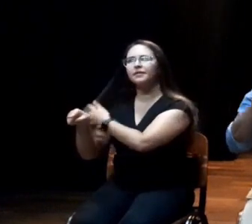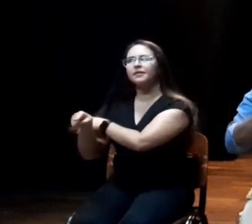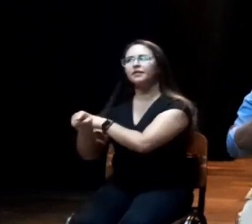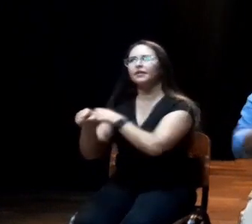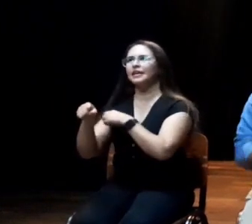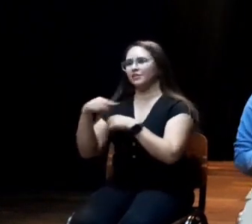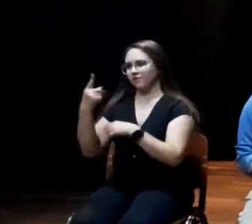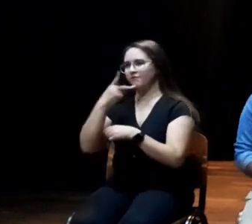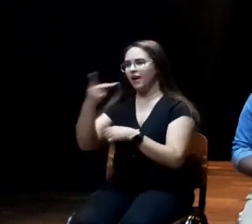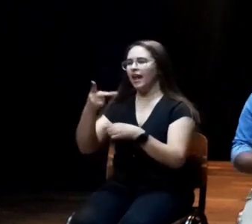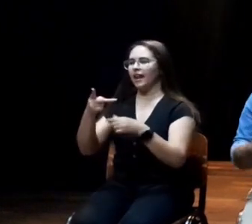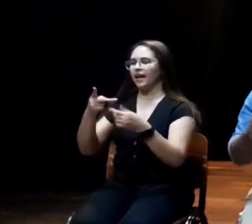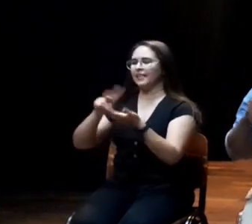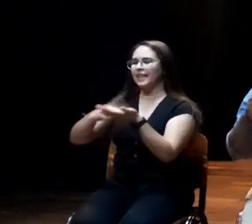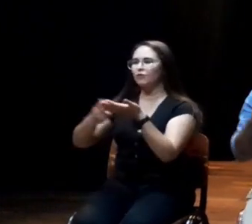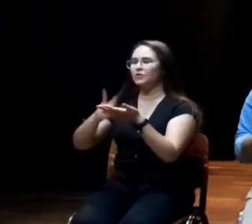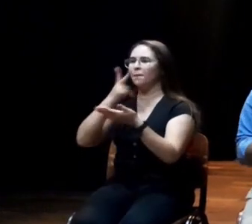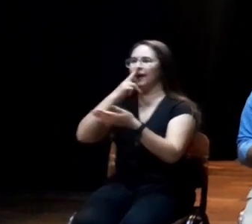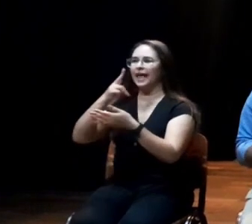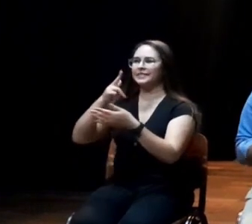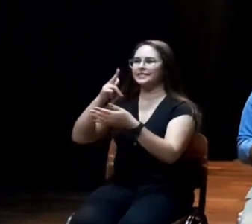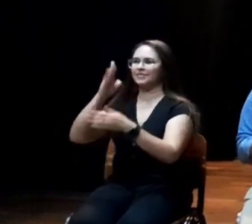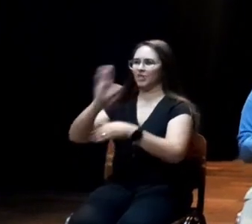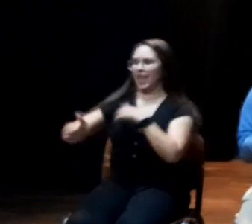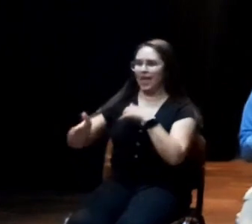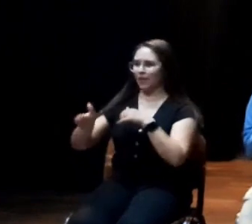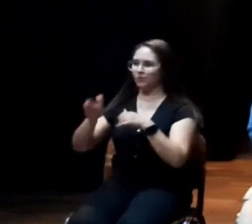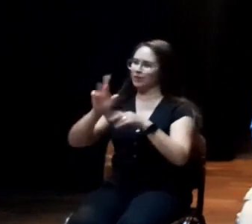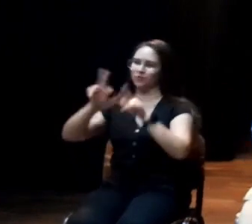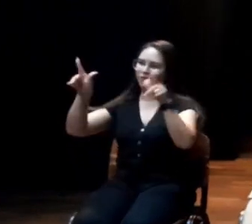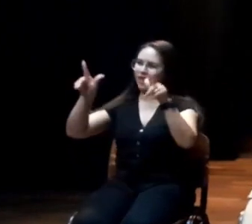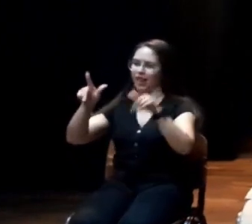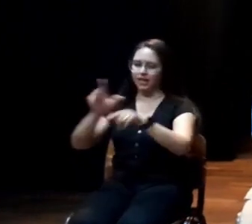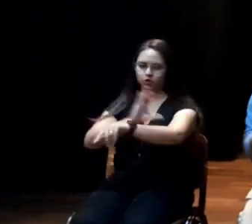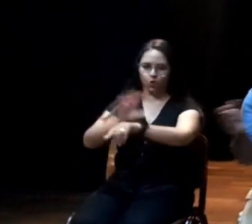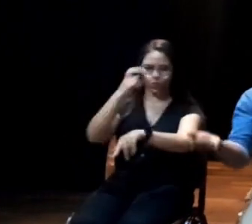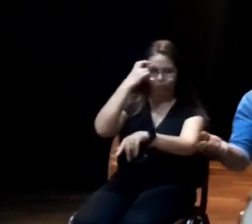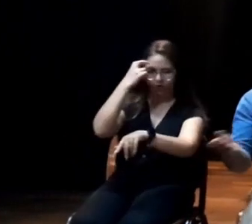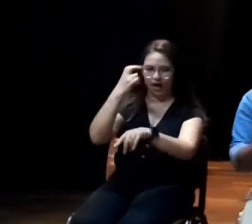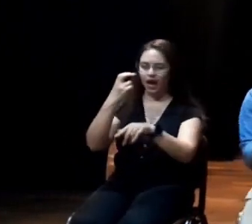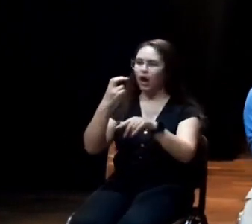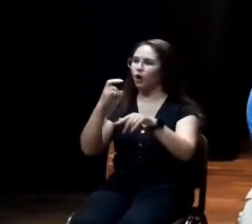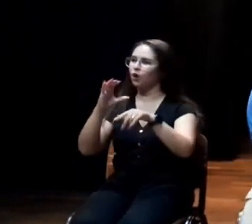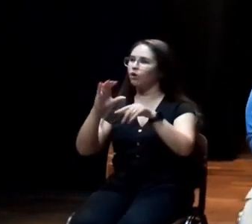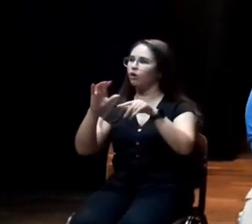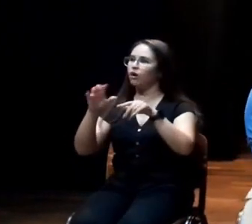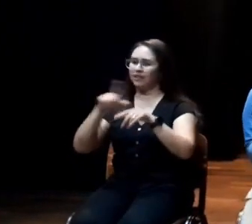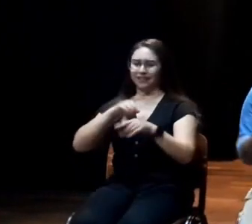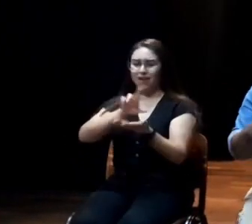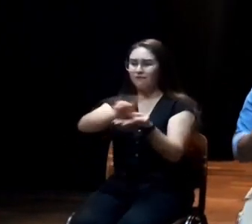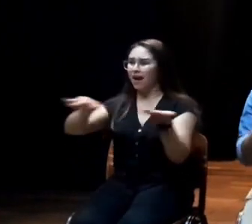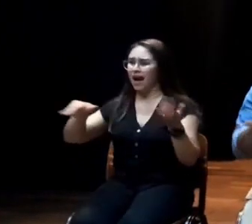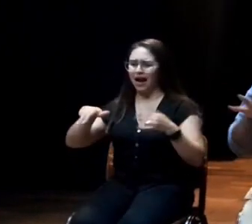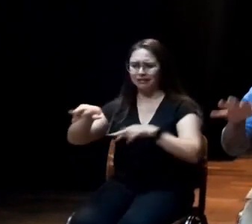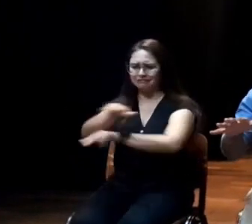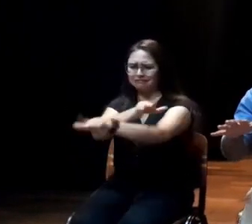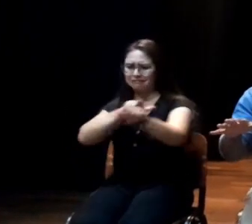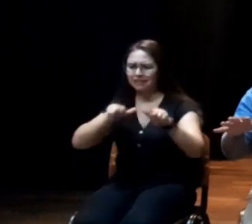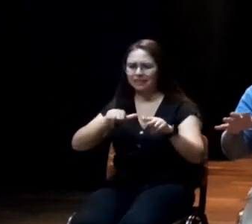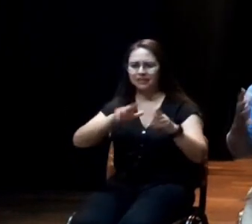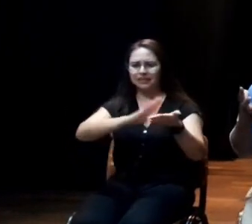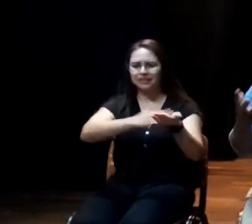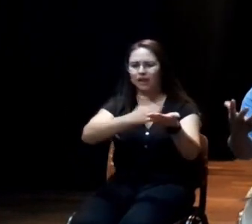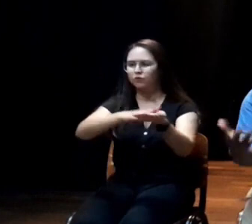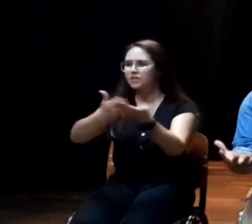a gente fala tradução literal, que é diferente da tradução cultural, por aculturamento. Então, a gente tem vários tipos de